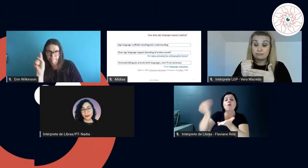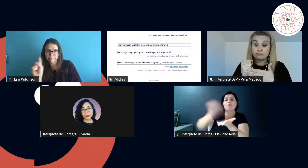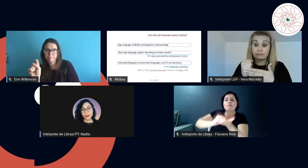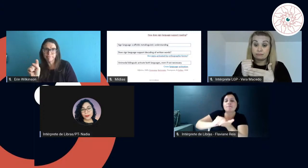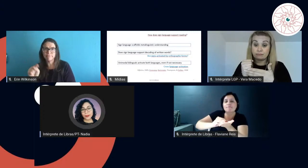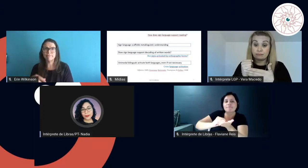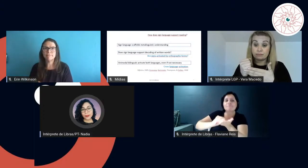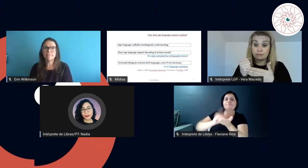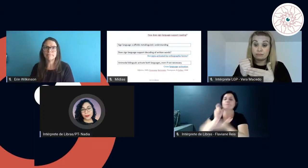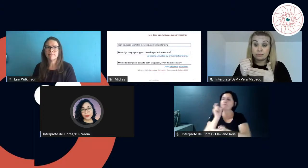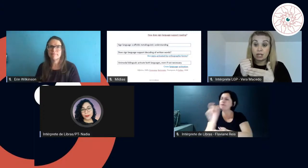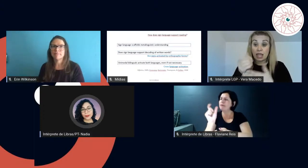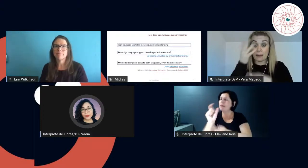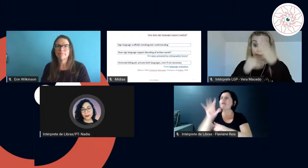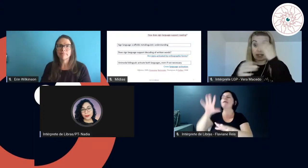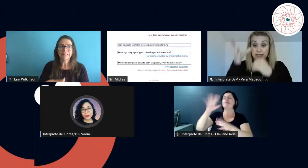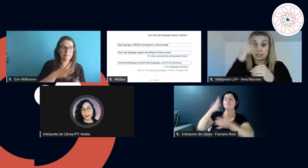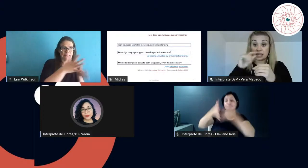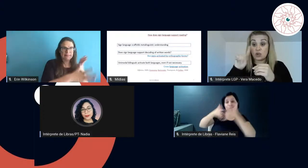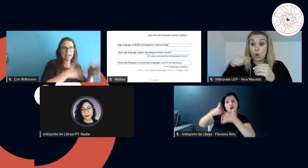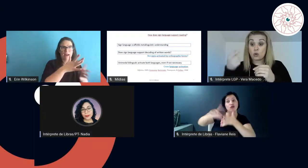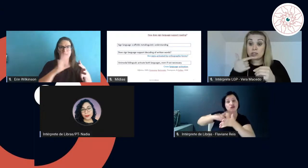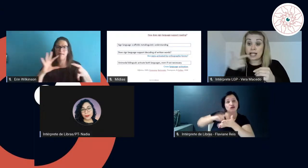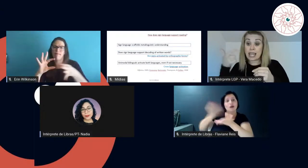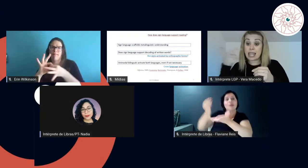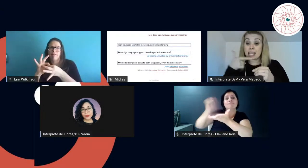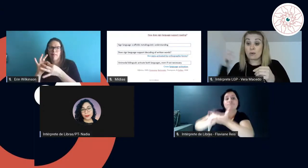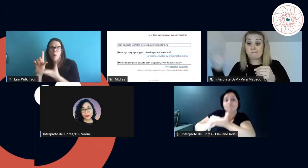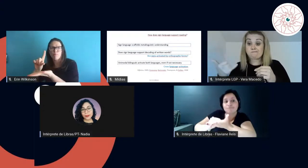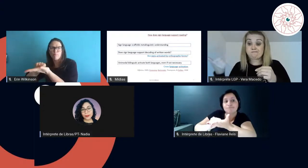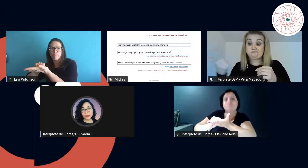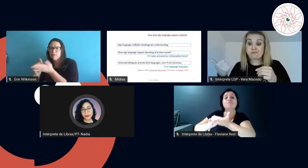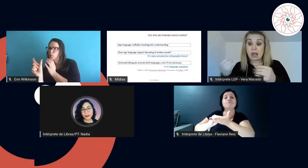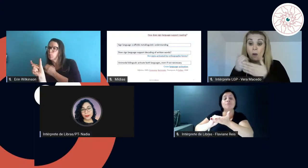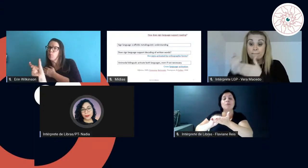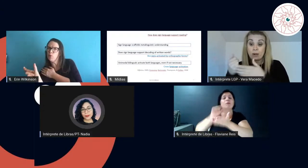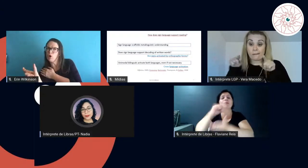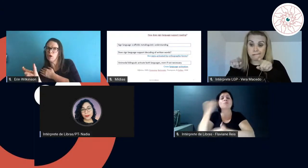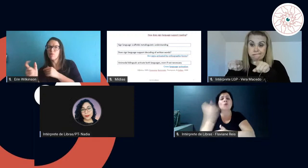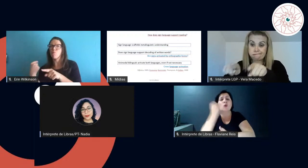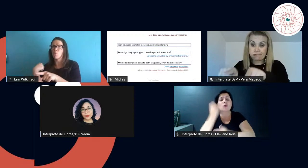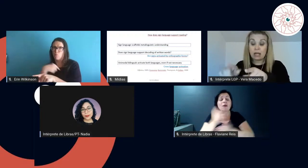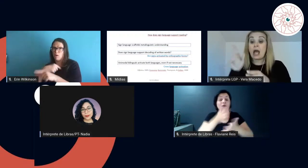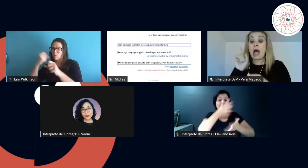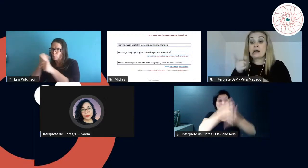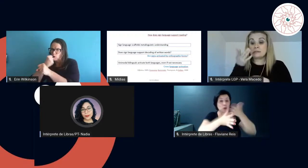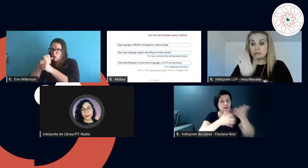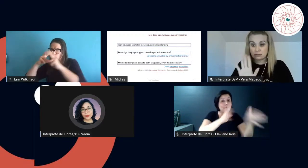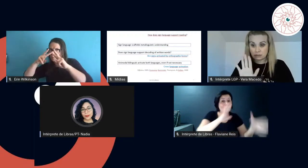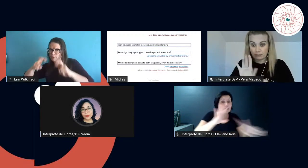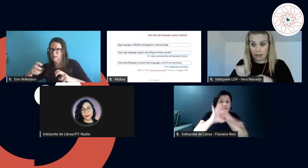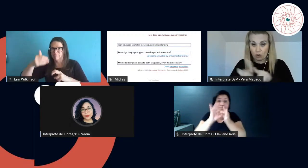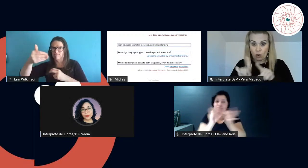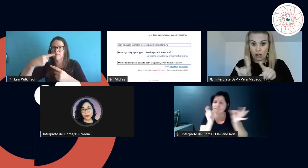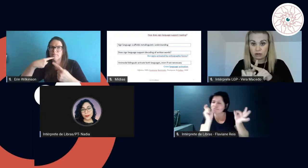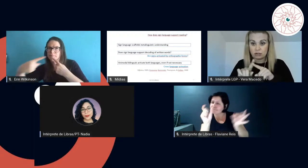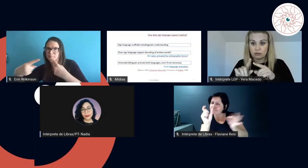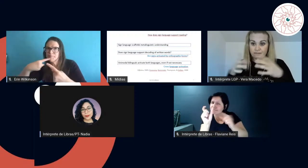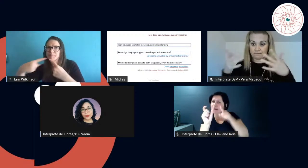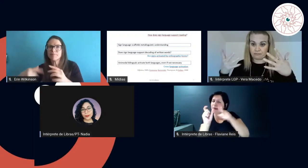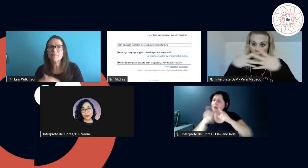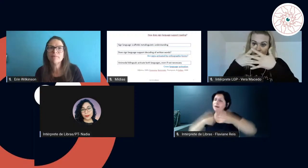apoio da aprendizagem de outra língua. Nesse caso cross model